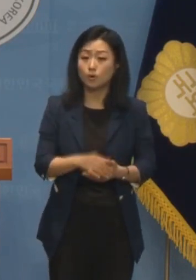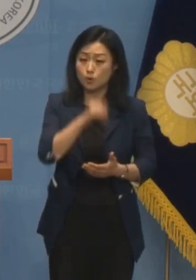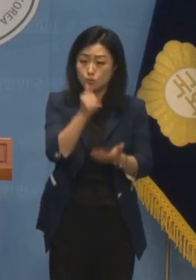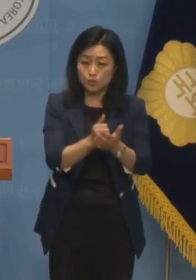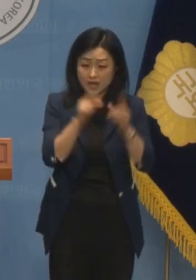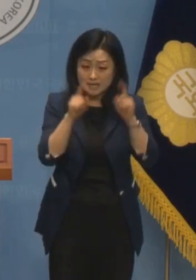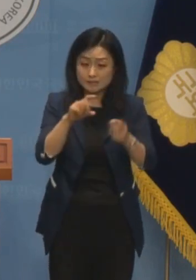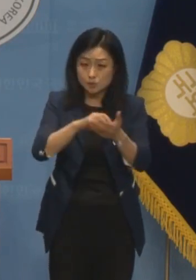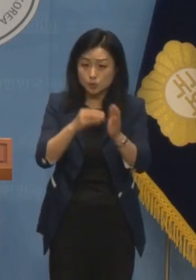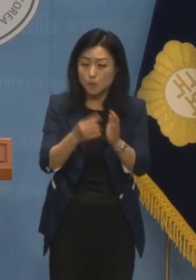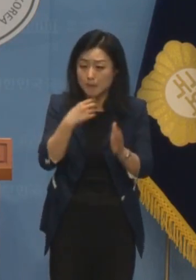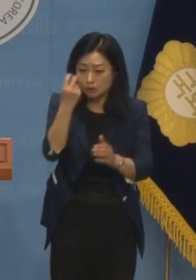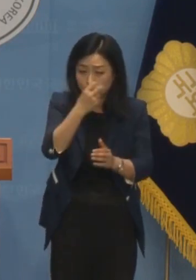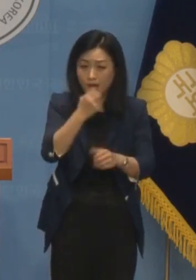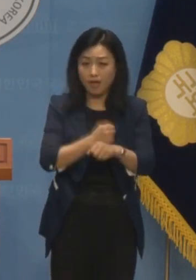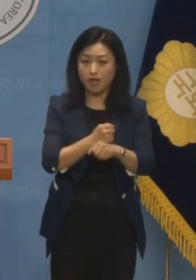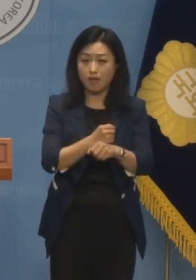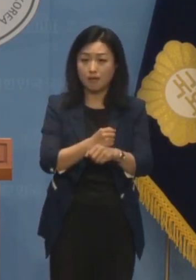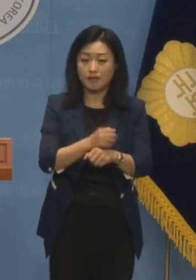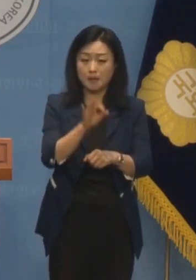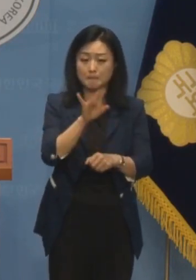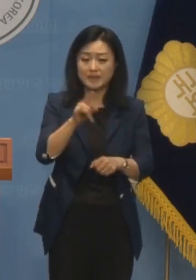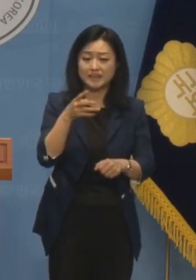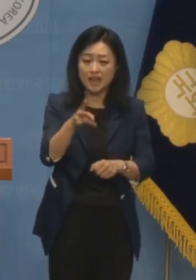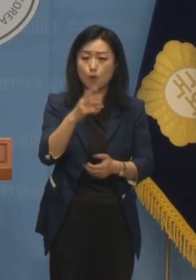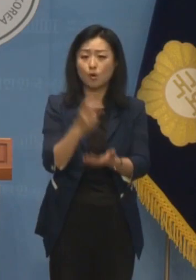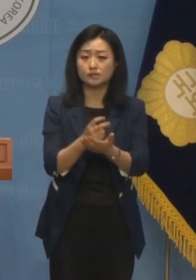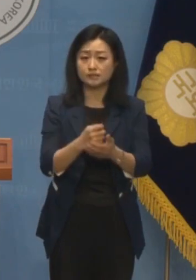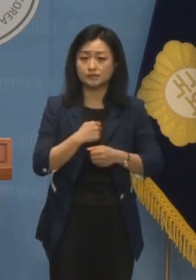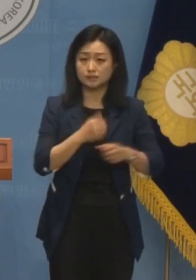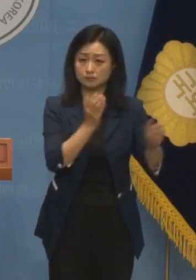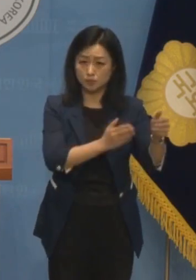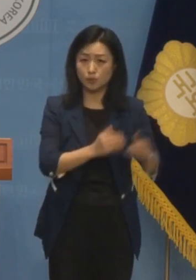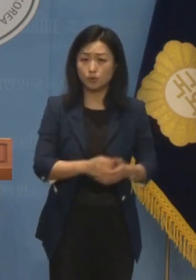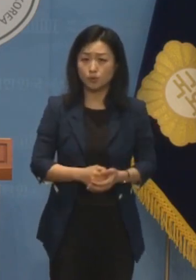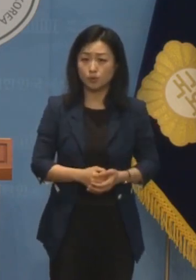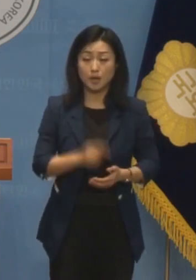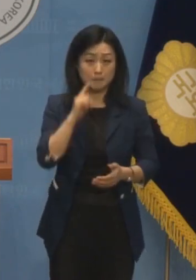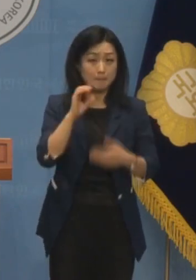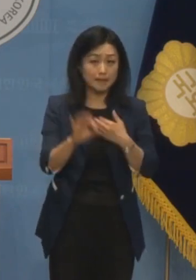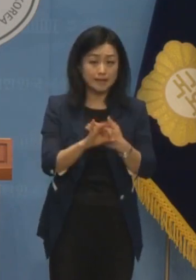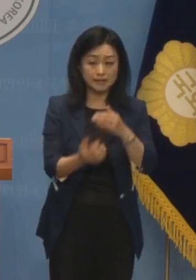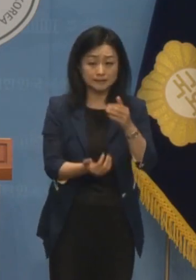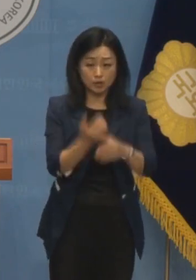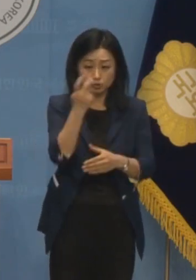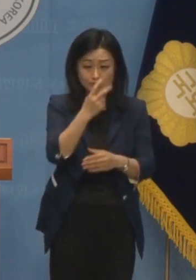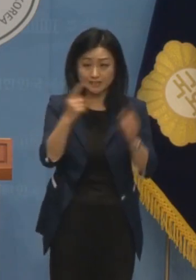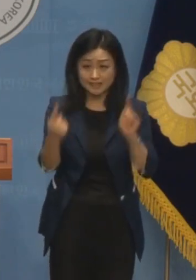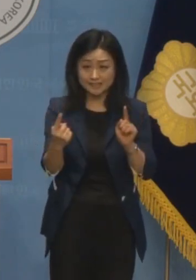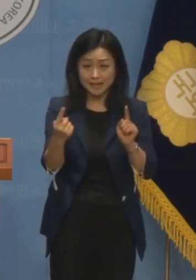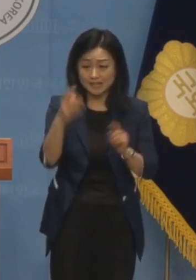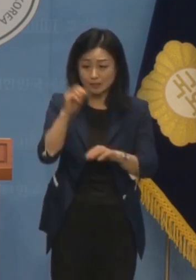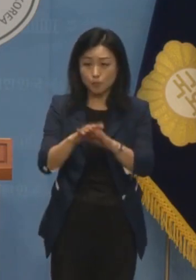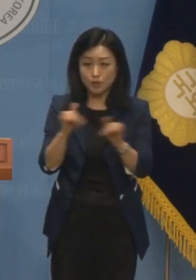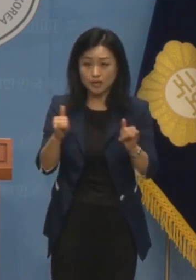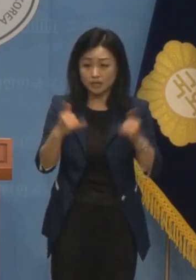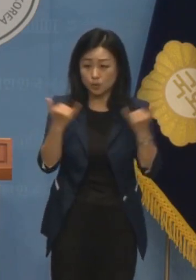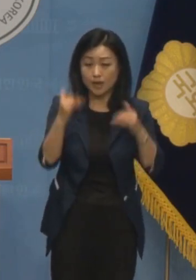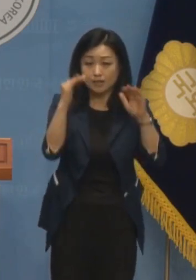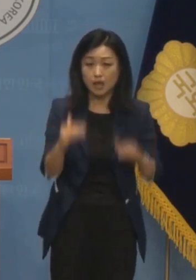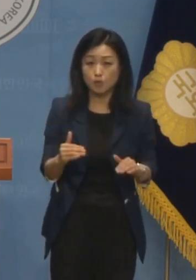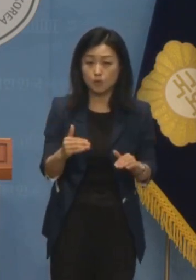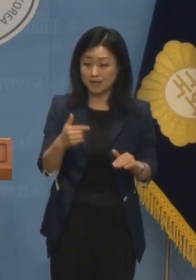있는 만큼 수사한다는 비례의 원칙을 지켜야 합니다. 만약 사건의 수사 대상자나 참고인들의 통화